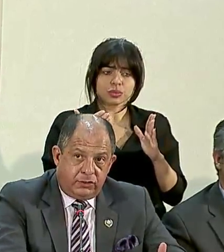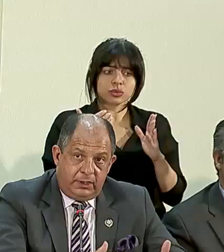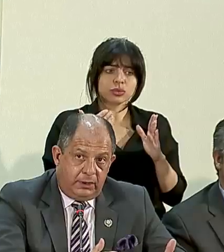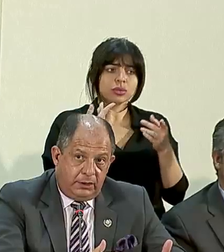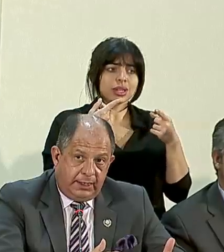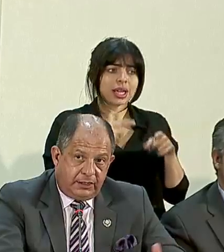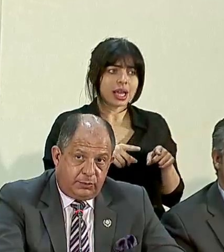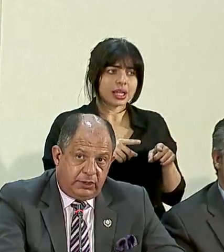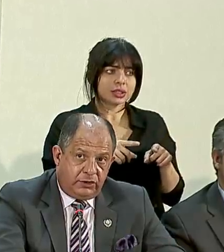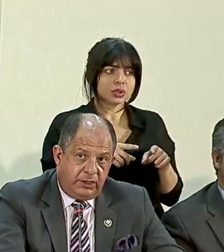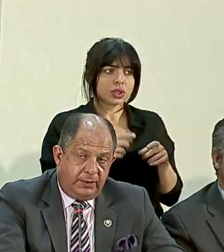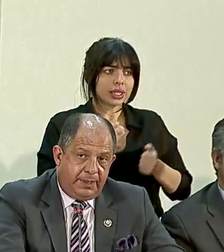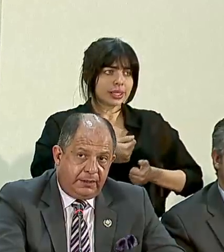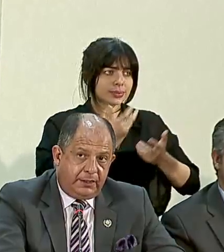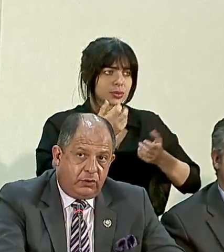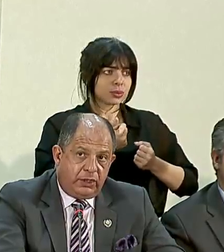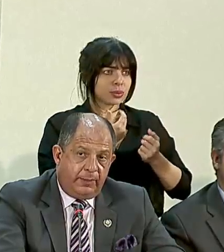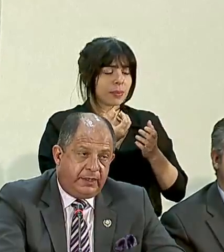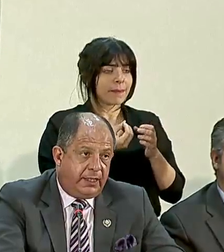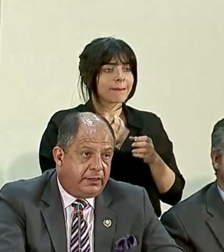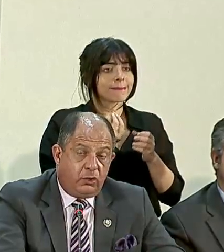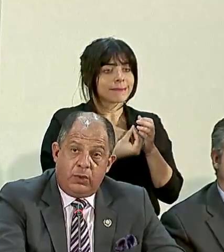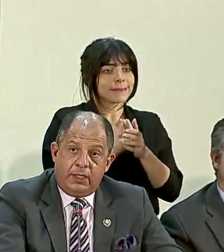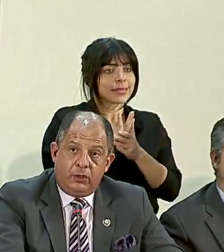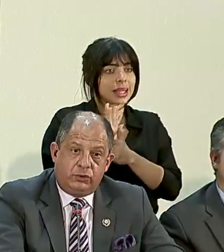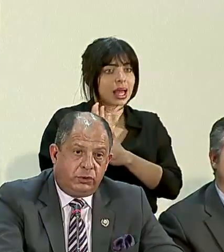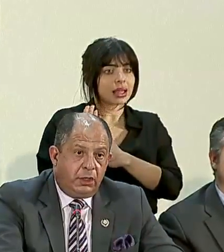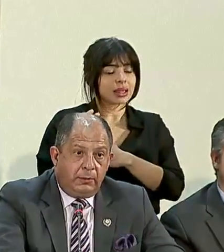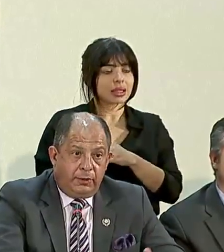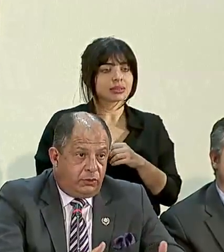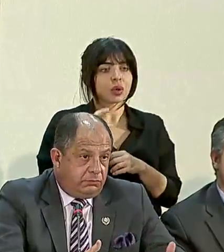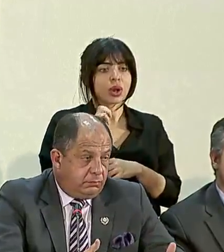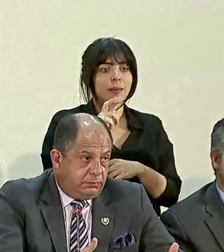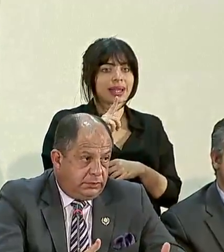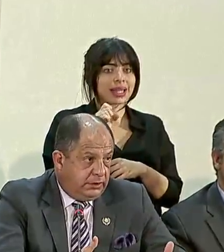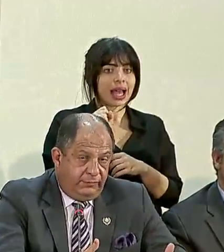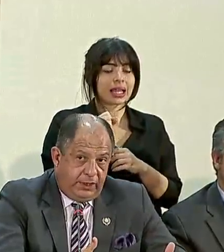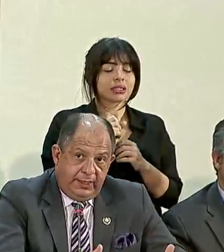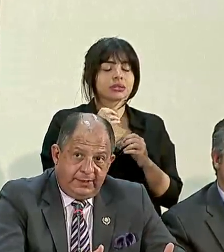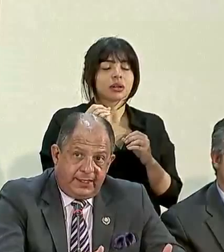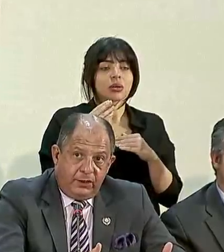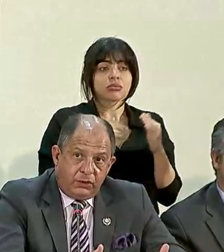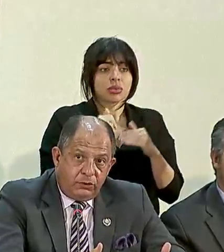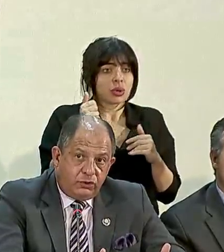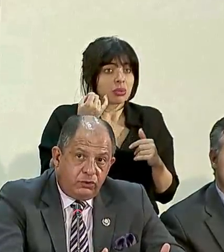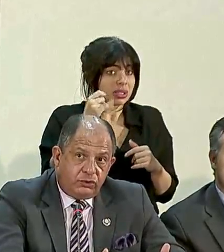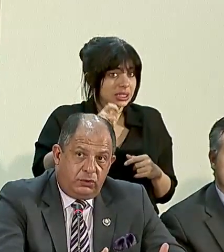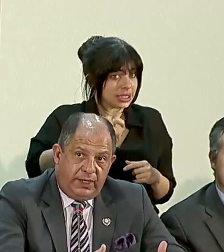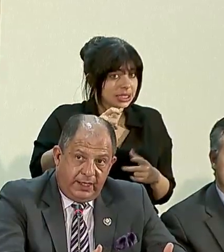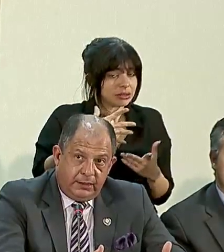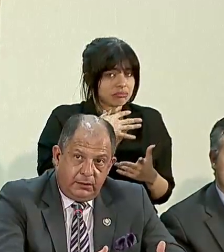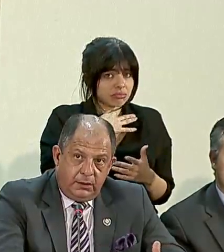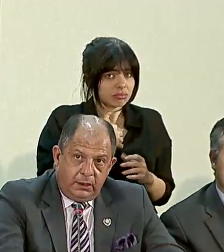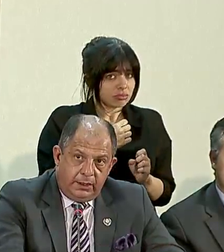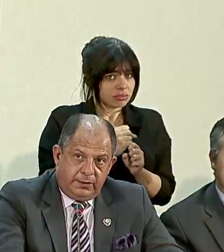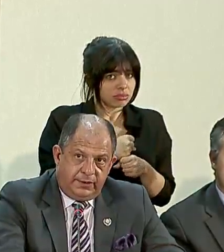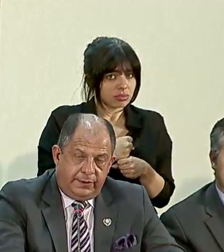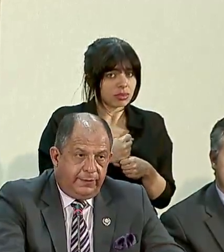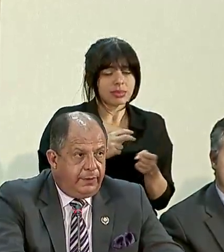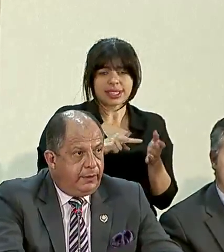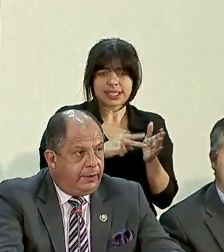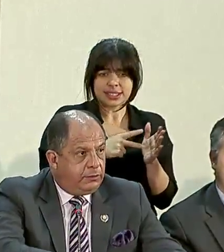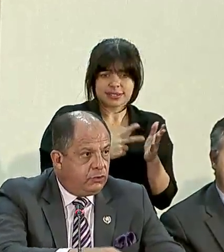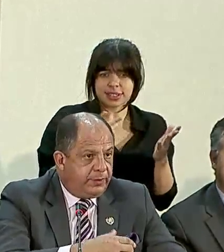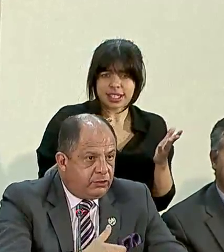en el caso de las exportaciones de plantas ornamentales o cualquier otro, pero si fuera necesario, con mucho gusto lo haría. Es